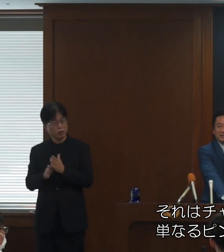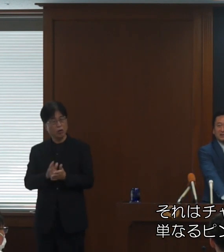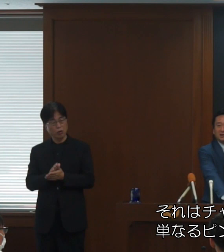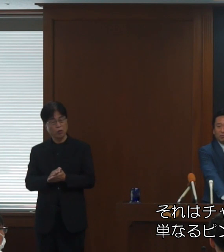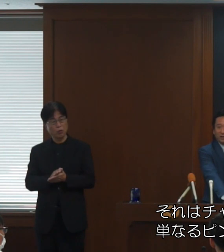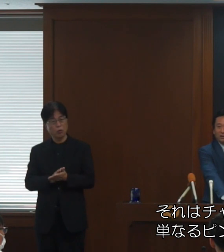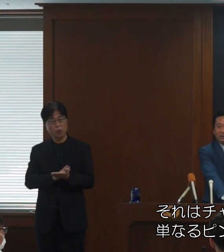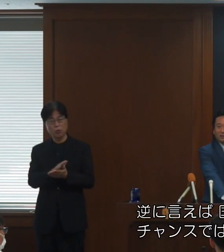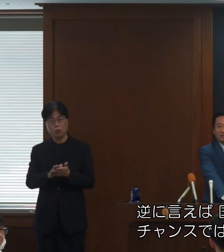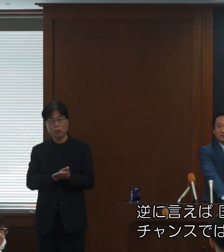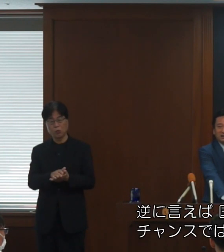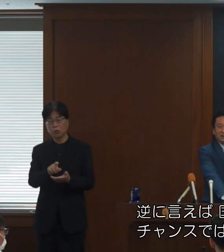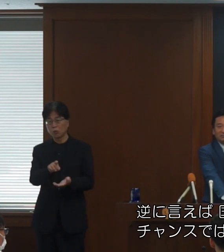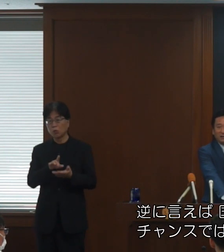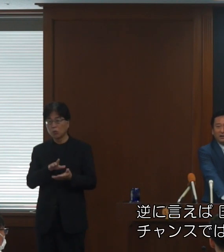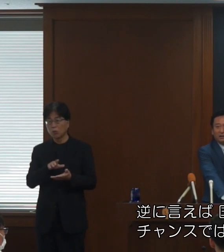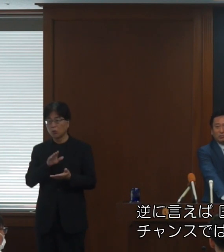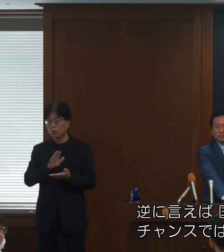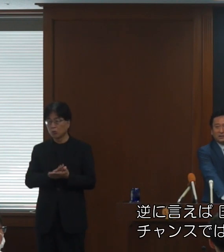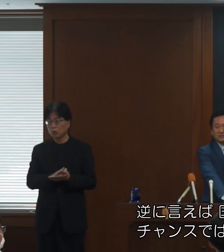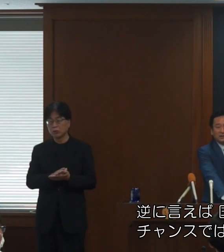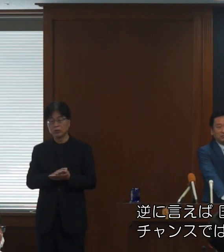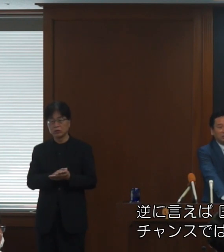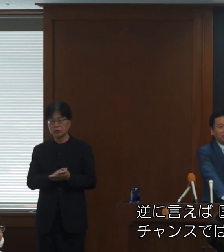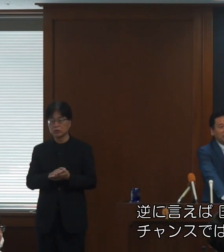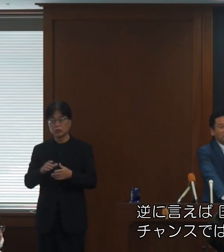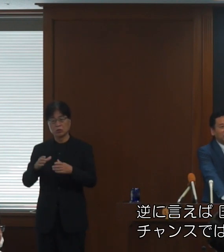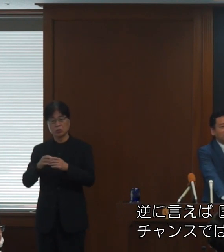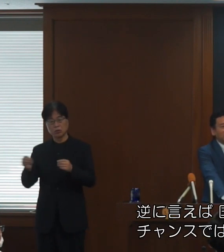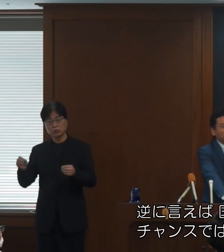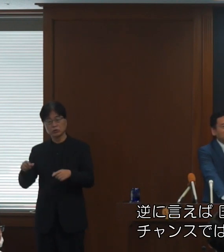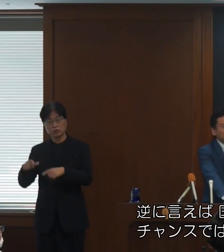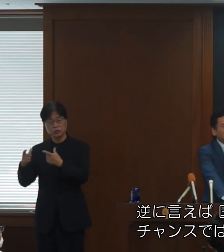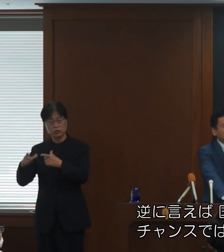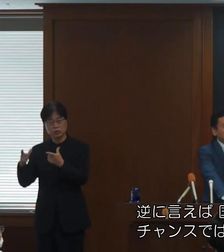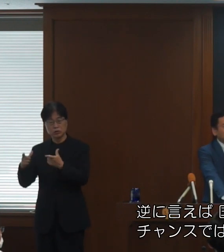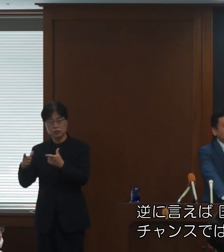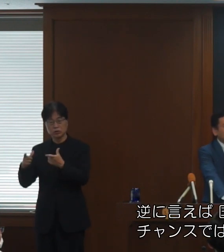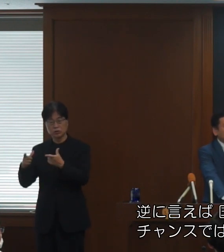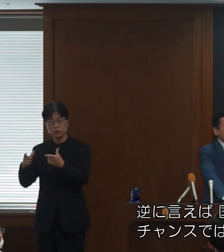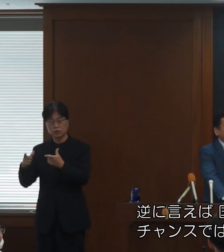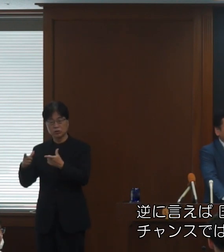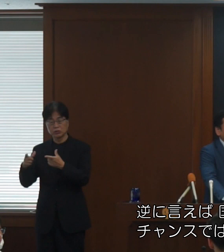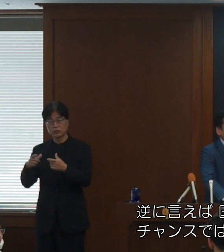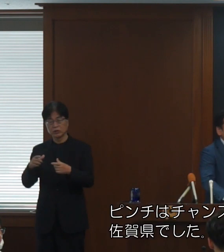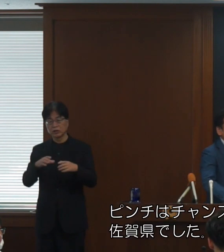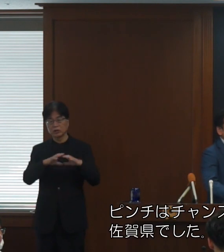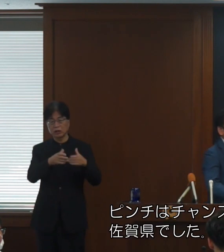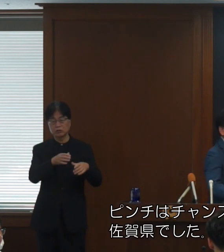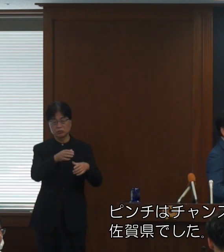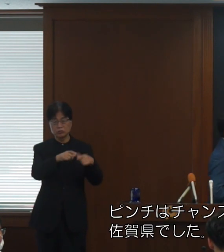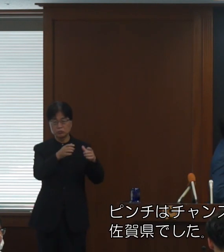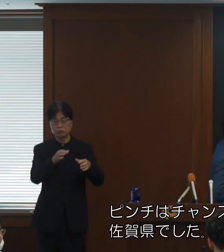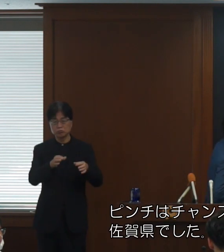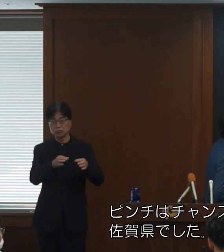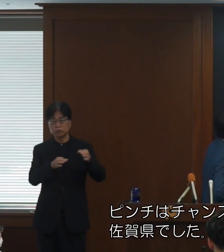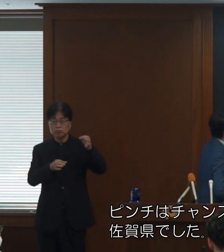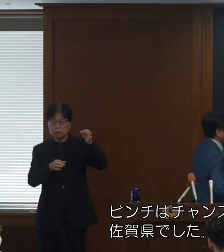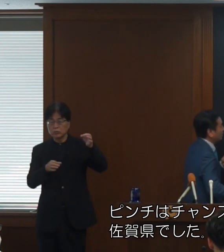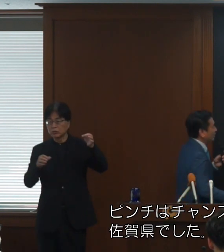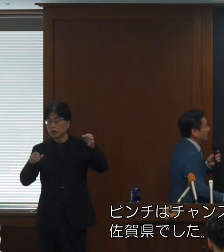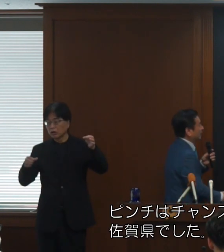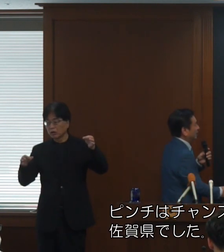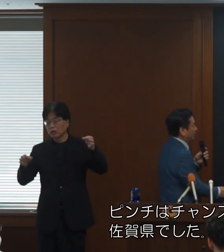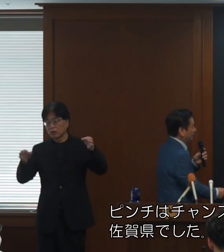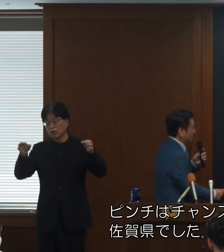単なるピンチなんだろうか逆に言えば国産材を市場に出せるチャンスではないかピンチはチャンスじゃないかと